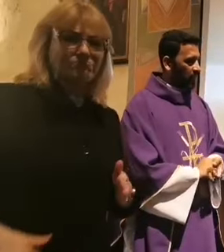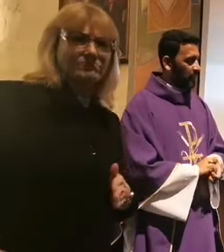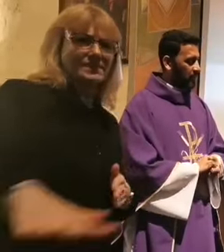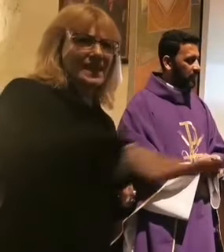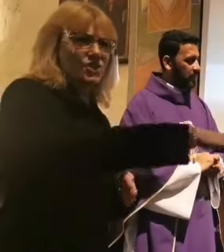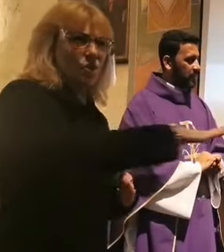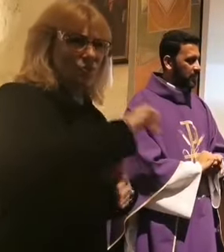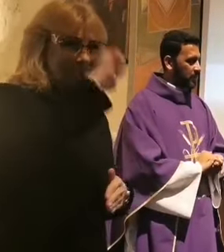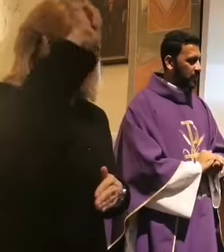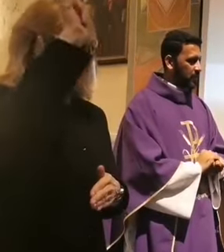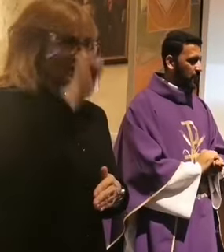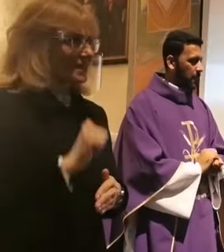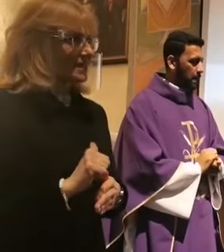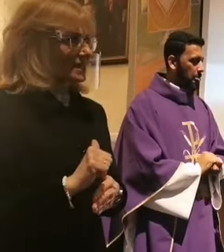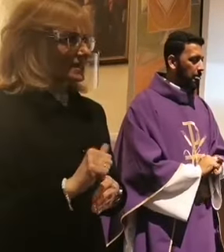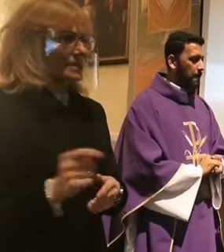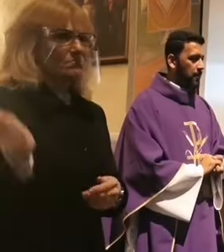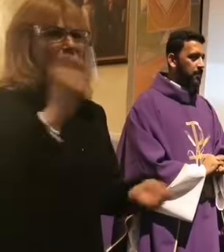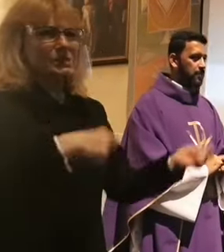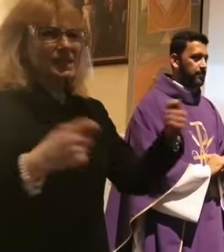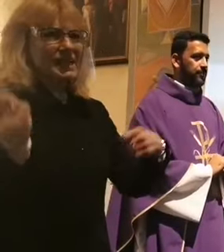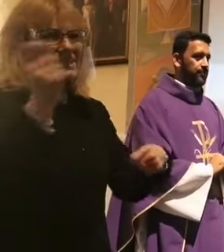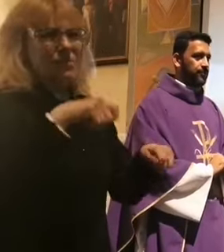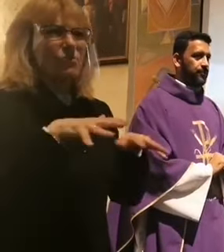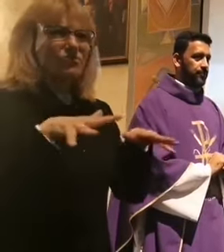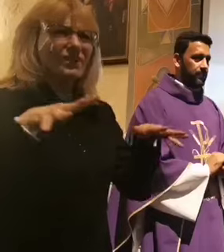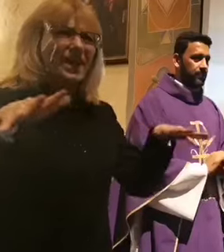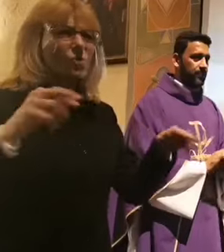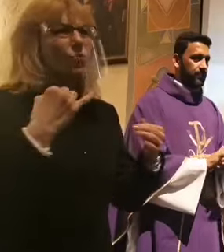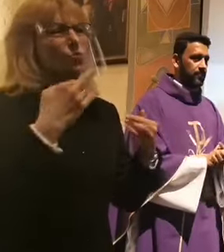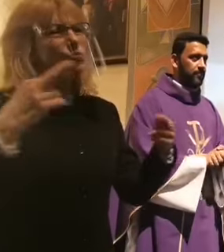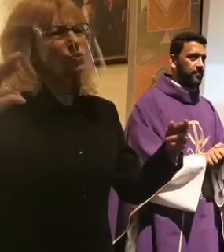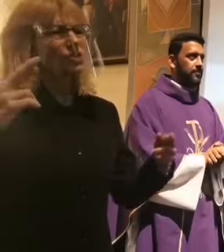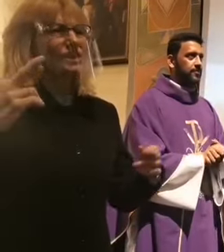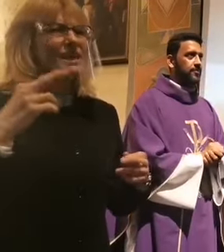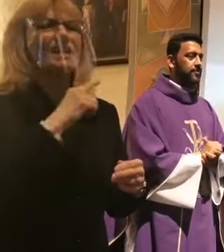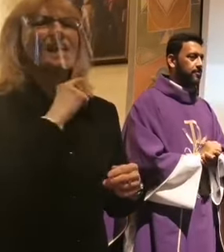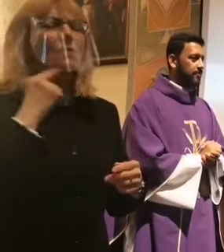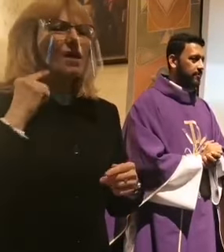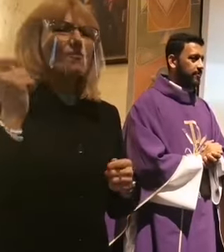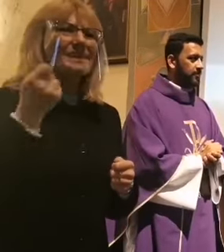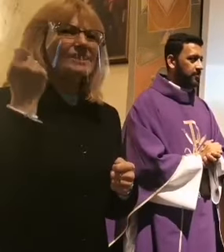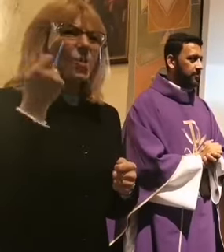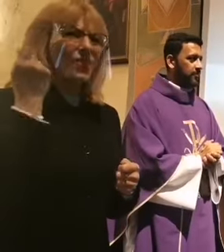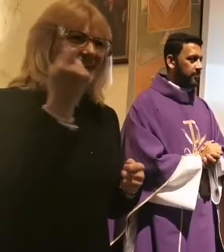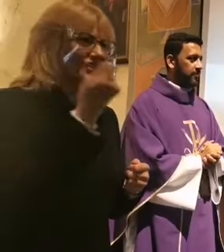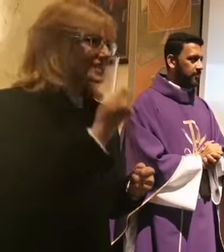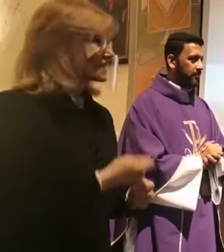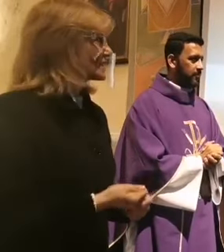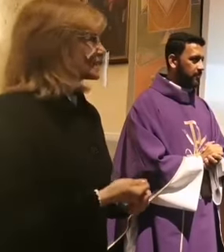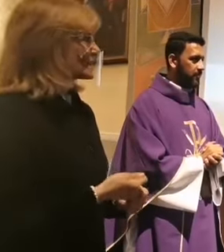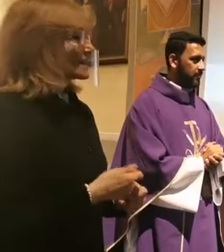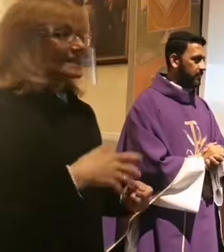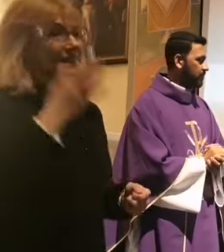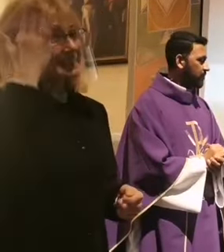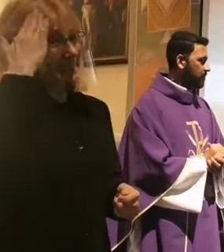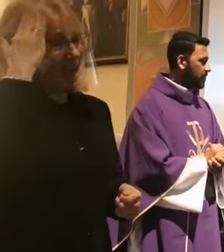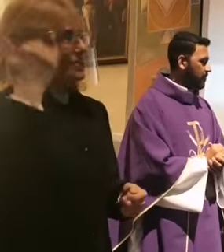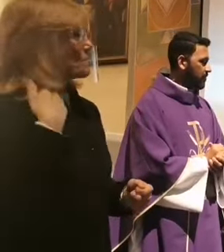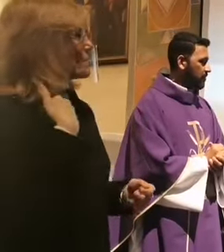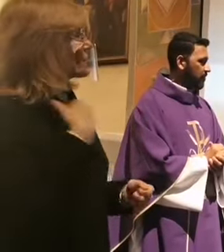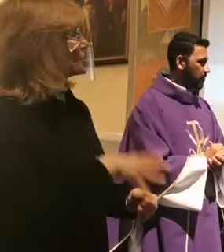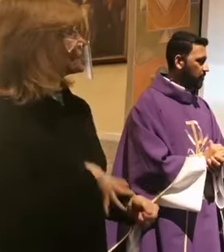Indii przyjeżdżało wielu misjonarzy, takich bardzo znanych, jest święty Franciszek Xavier. I to